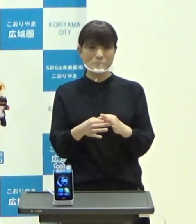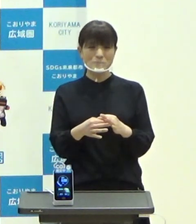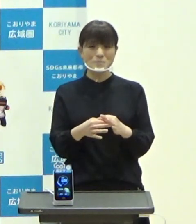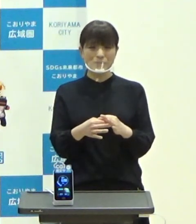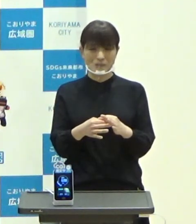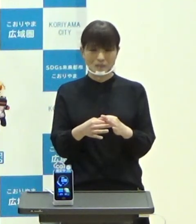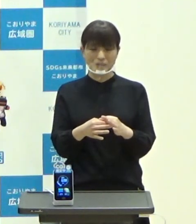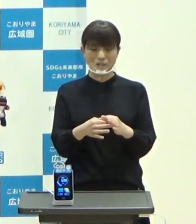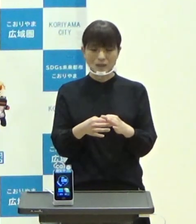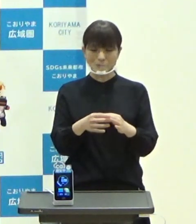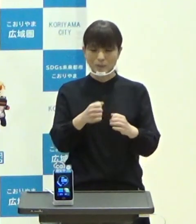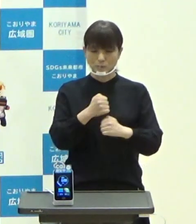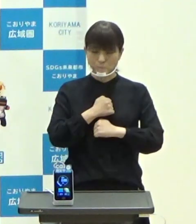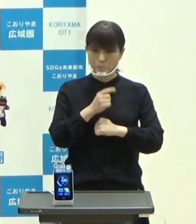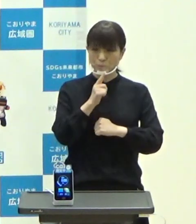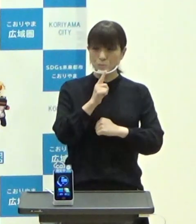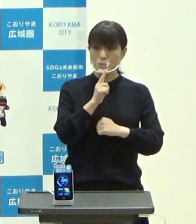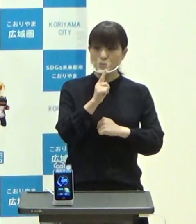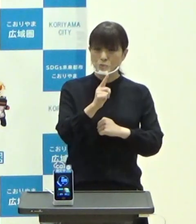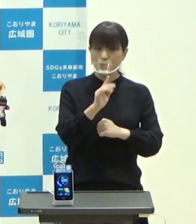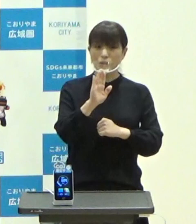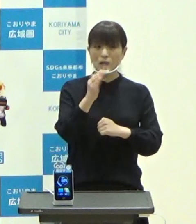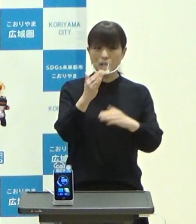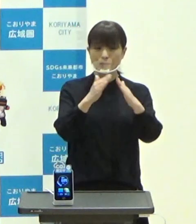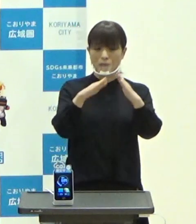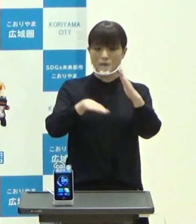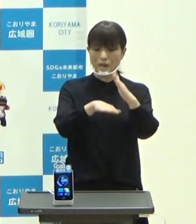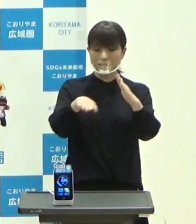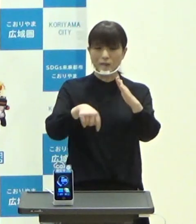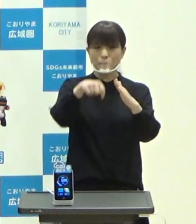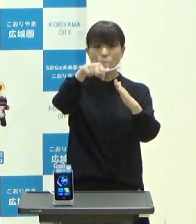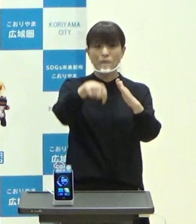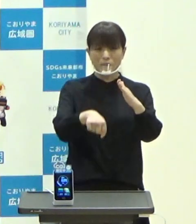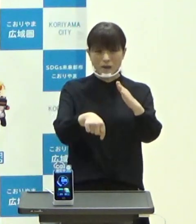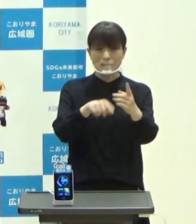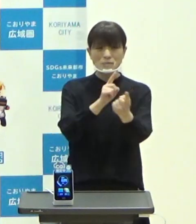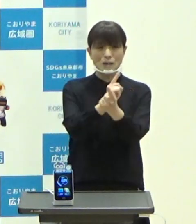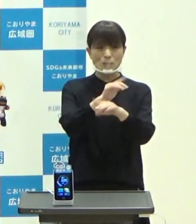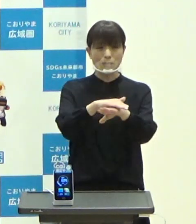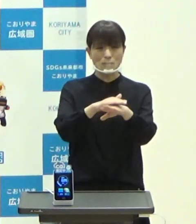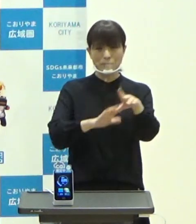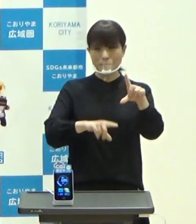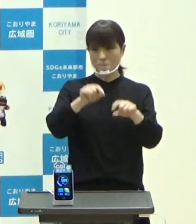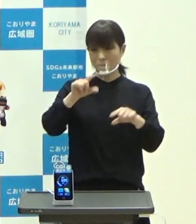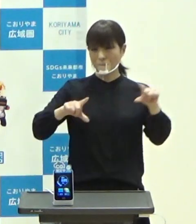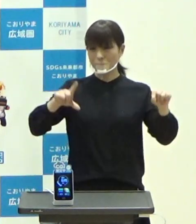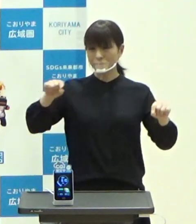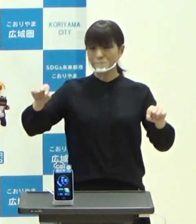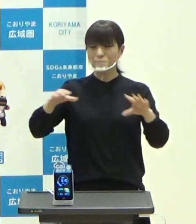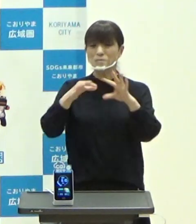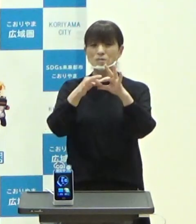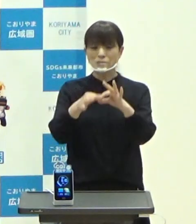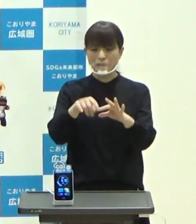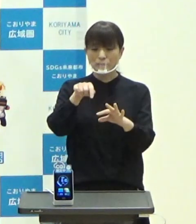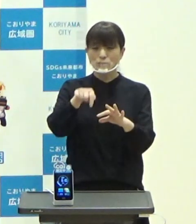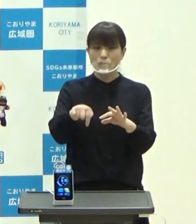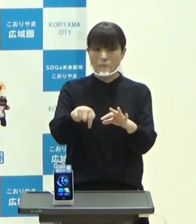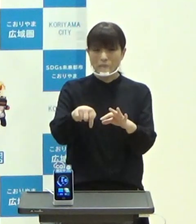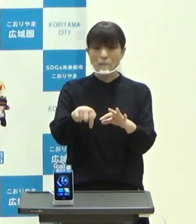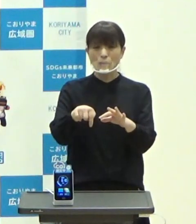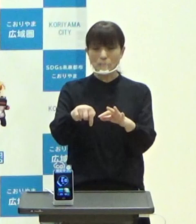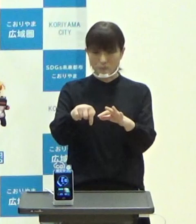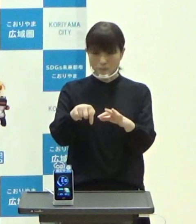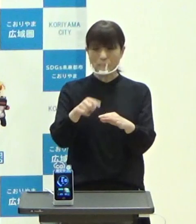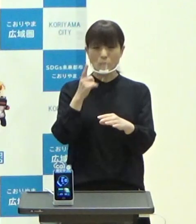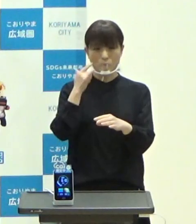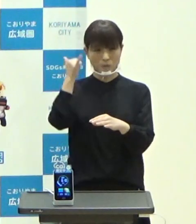ご注意事項っていうのをですね、家庭によって違うところあるんで、そこをどうですね、保護